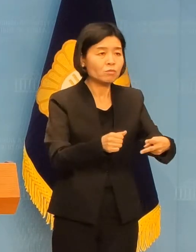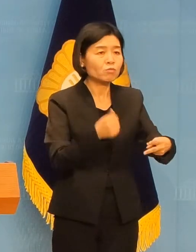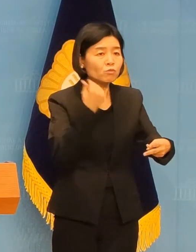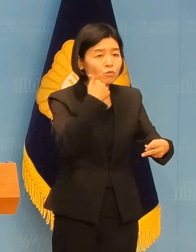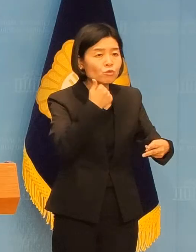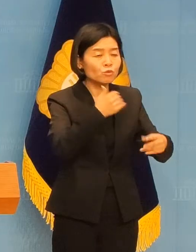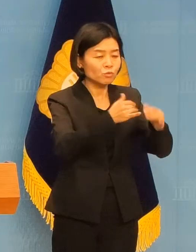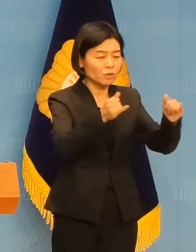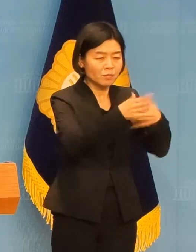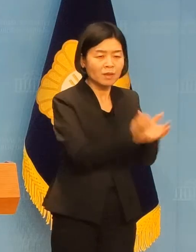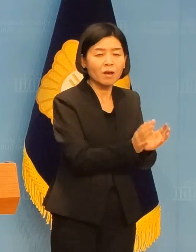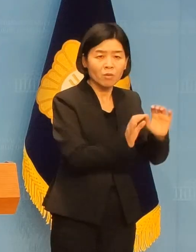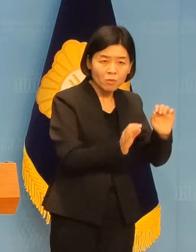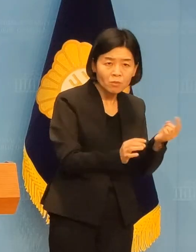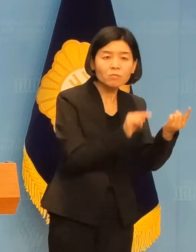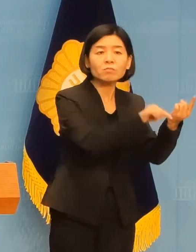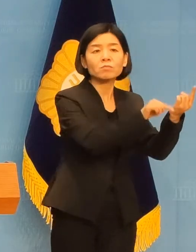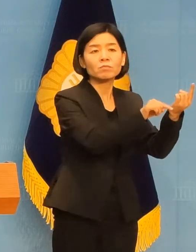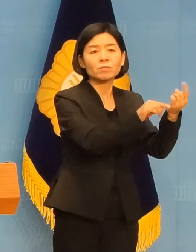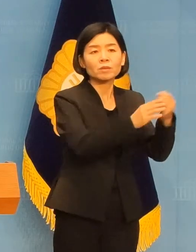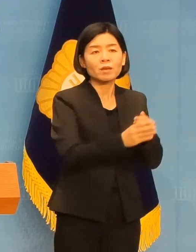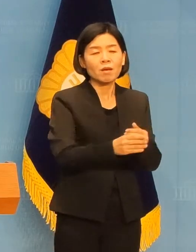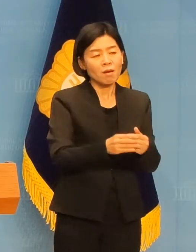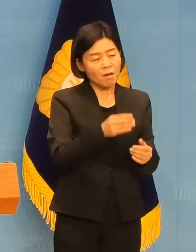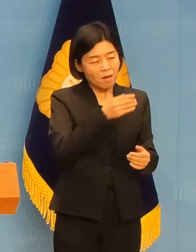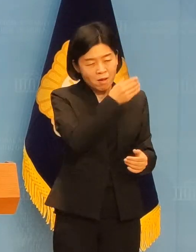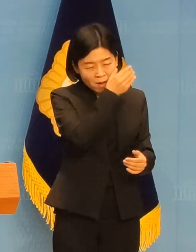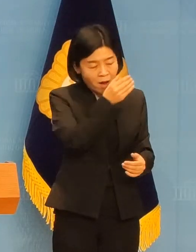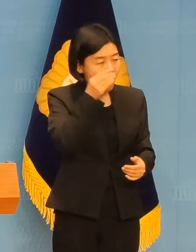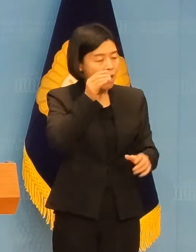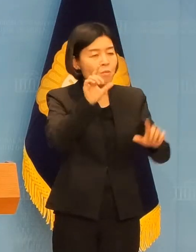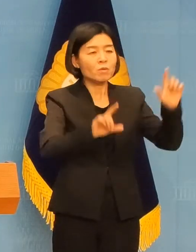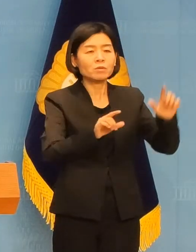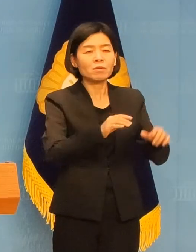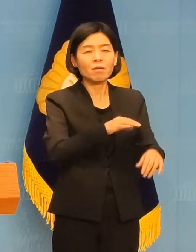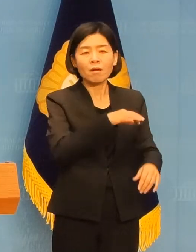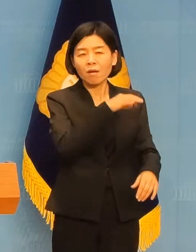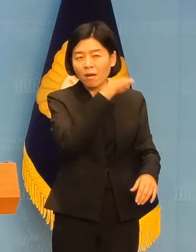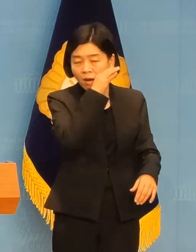이러한 공세는 부끄러운 적반하장에 불과합니다.